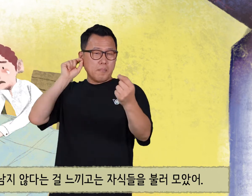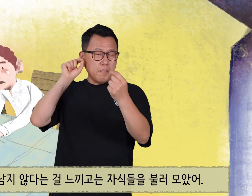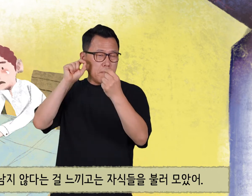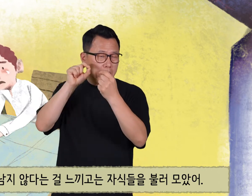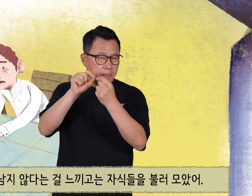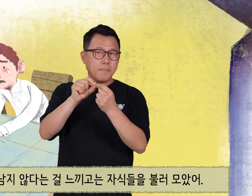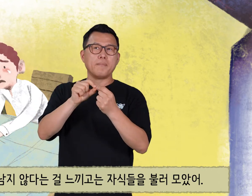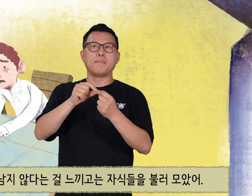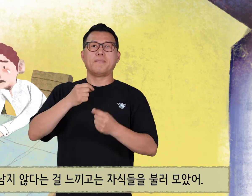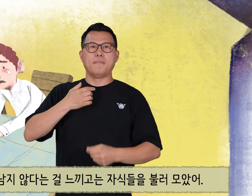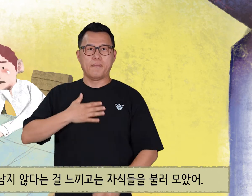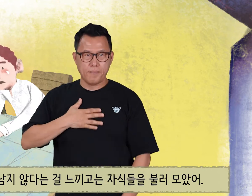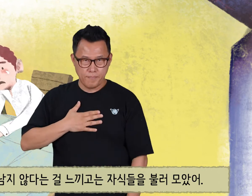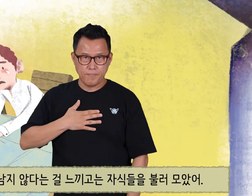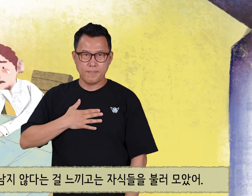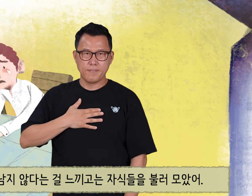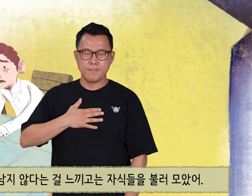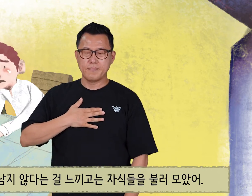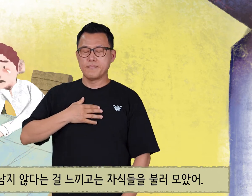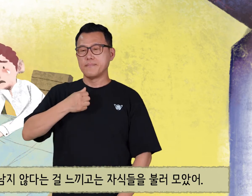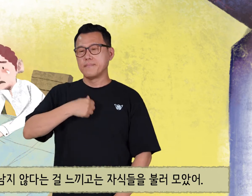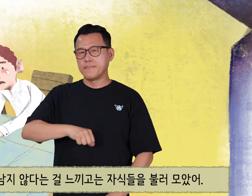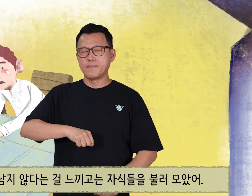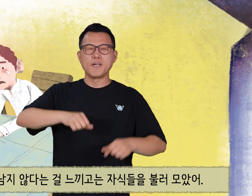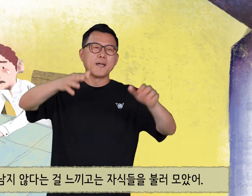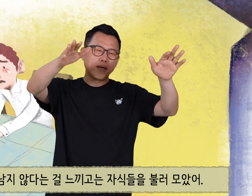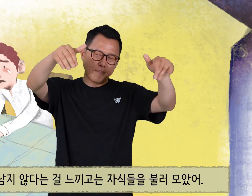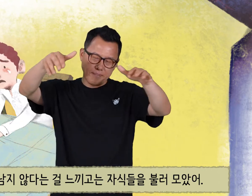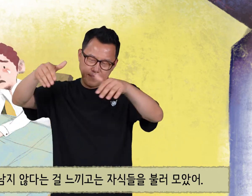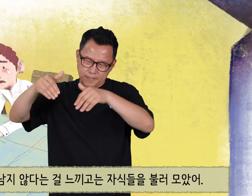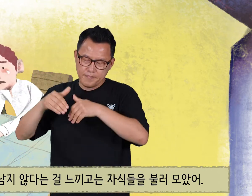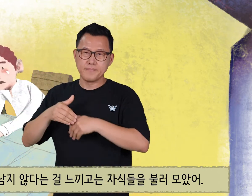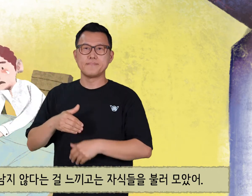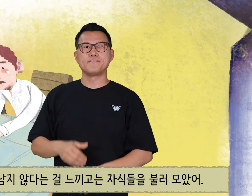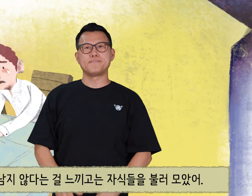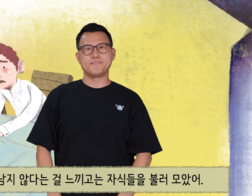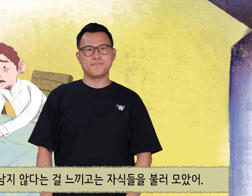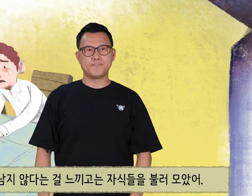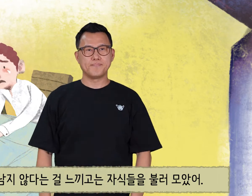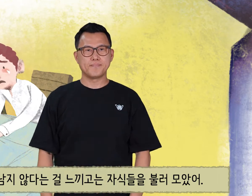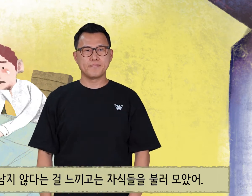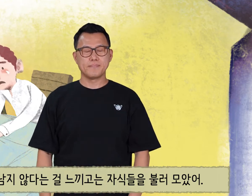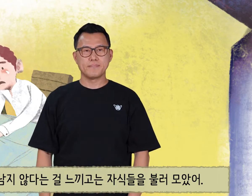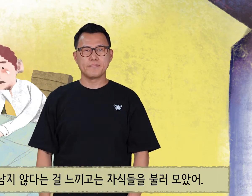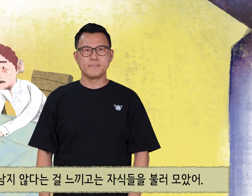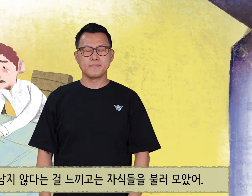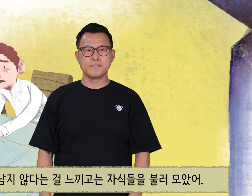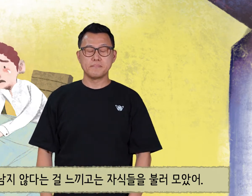살 날이 얼마 남지 않다는 걸 느끼고는 자식들을 불러 모았어.